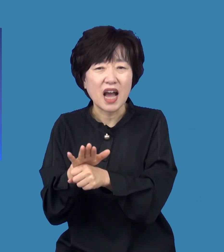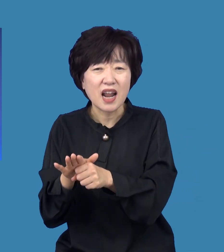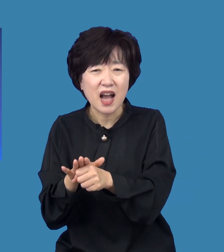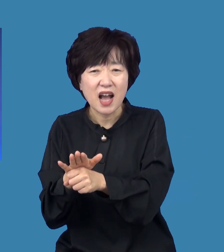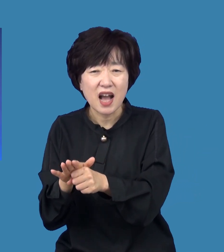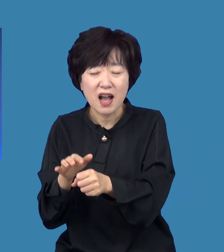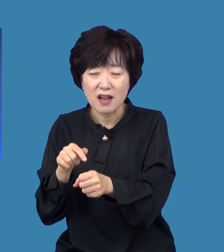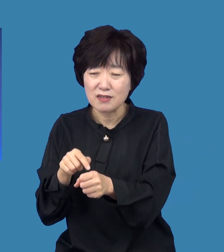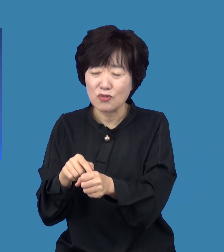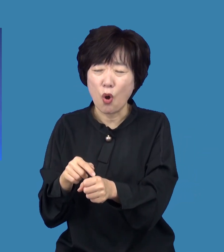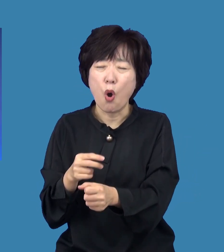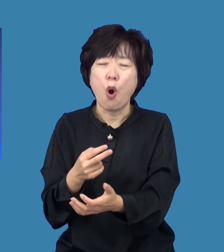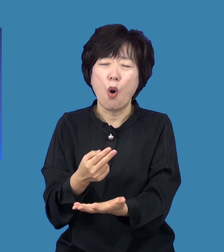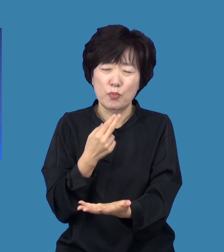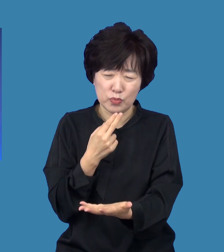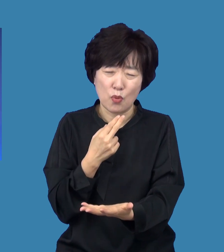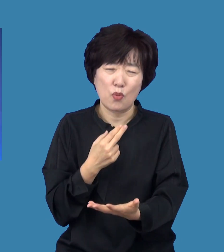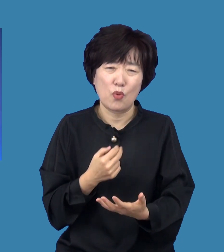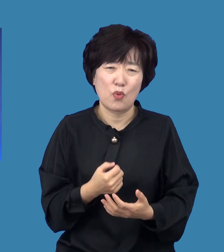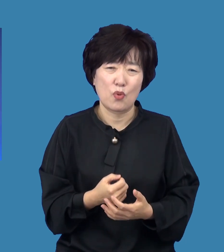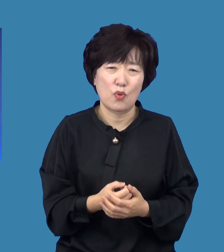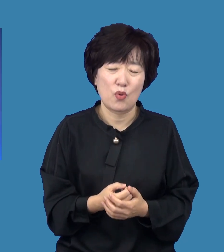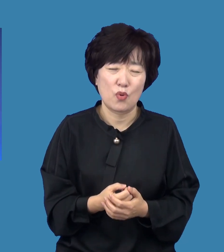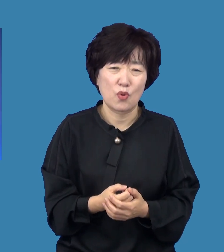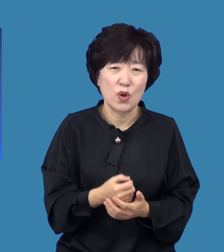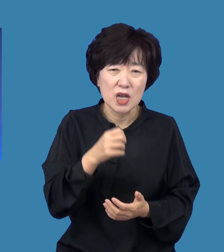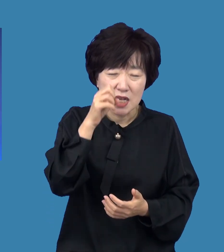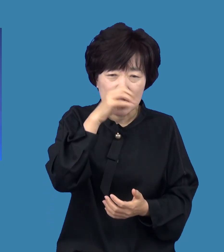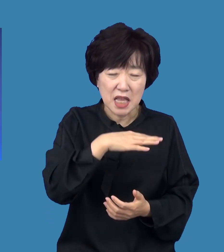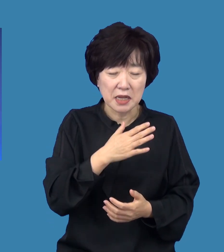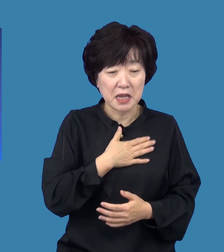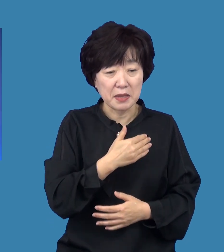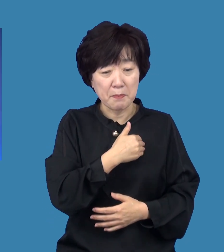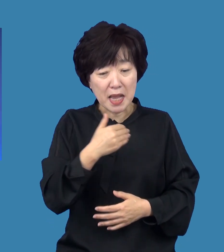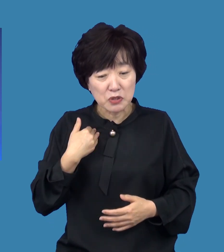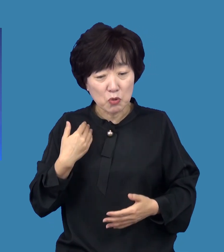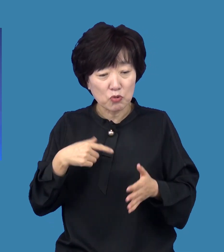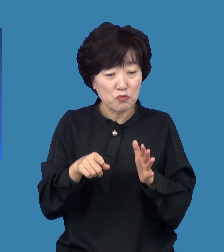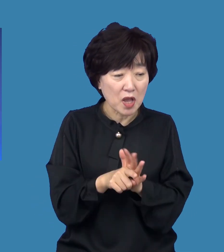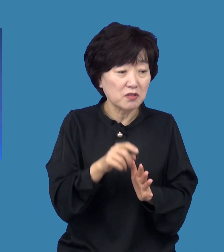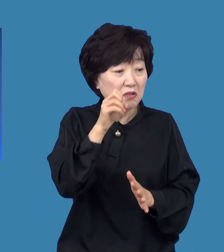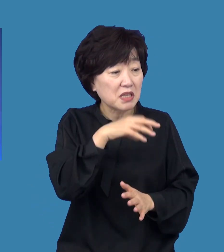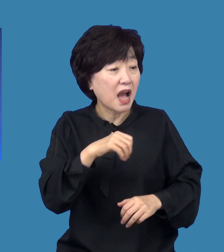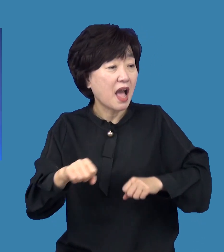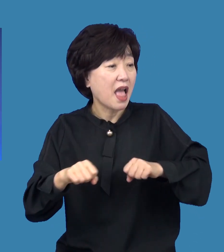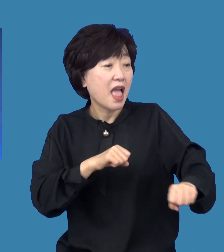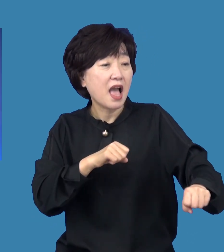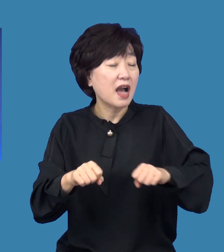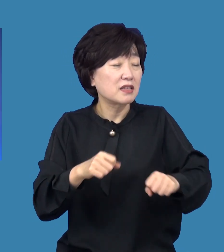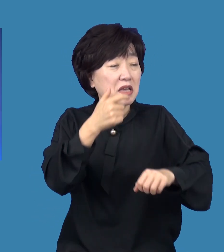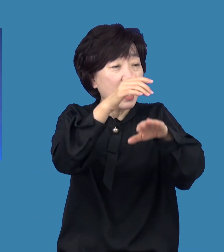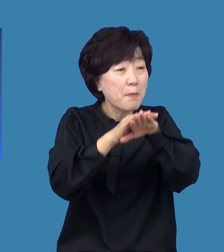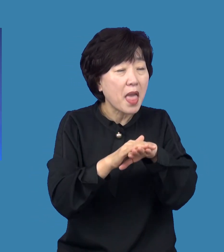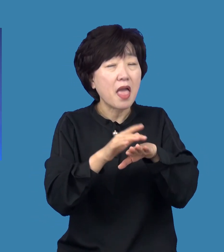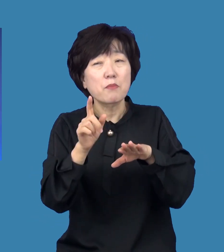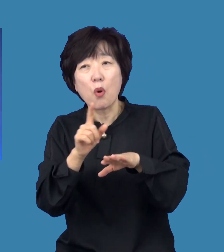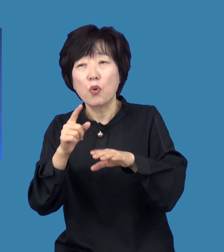존재하지 않는다고 얘기해요. 그건 그냥 자기 만족을 위해서 속이는 것일 뿐이지 사랑이 아니라는 거야.